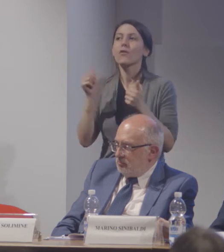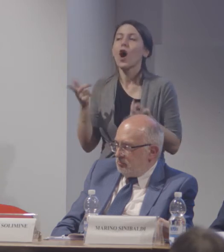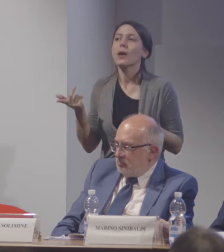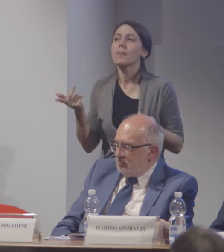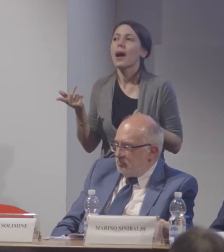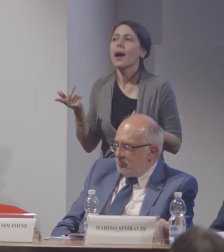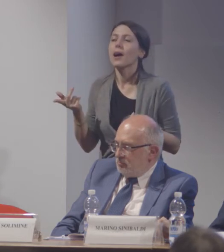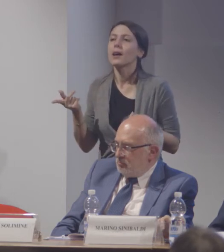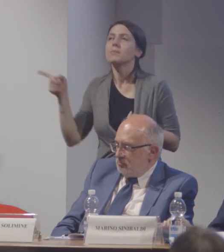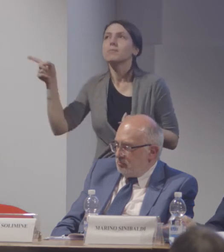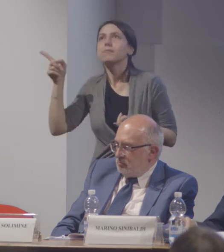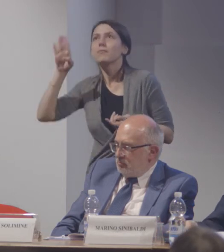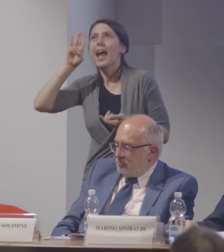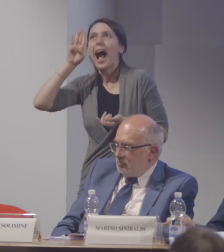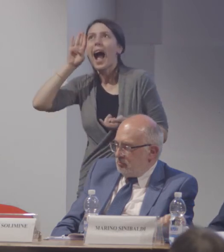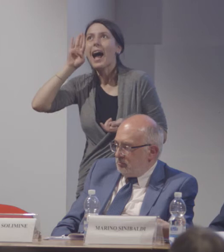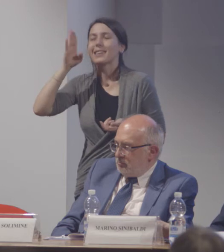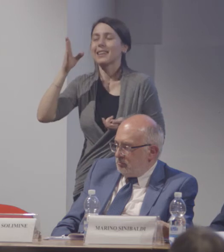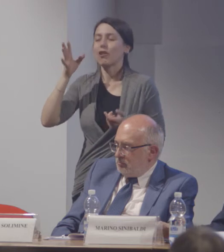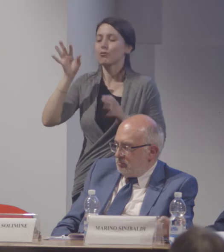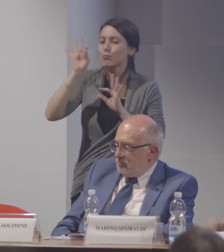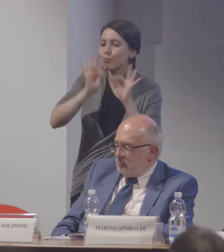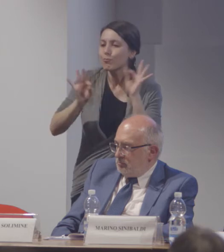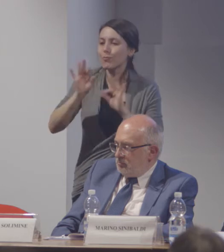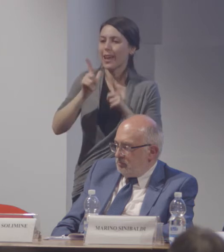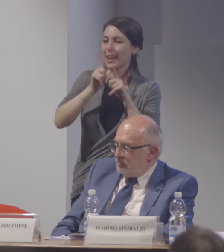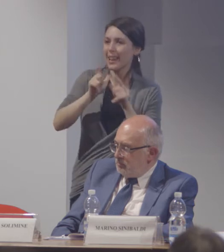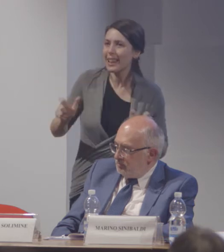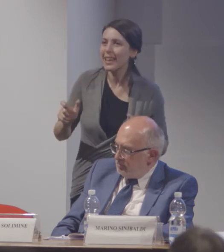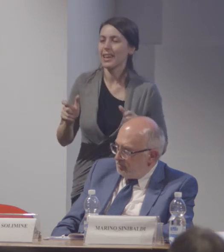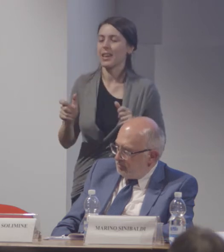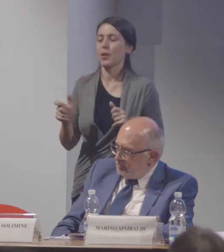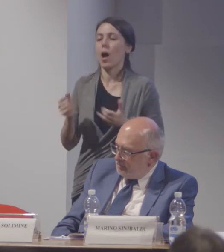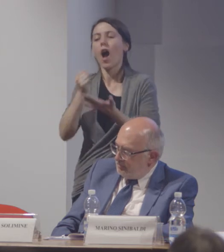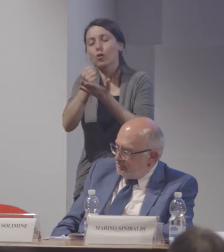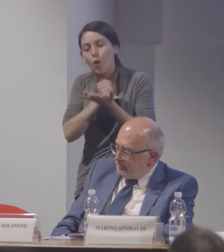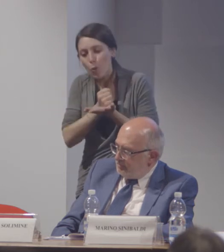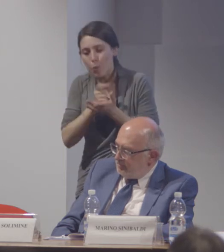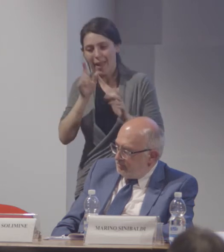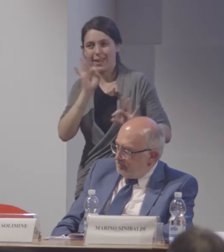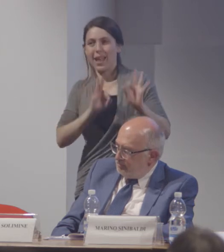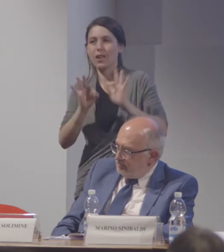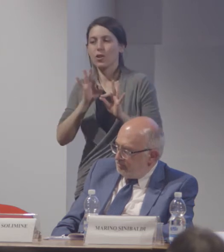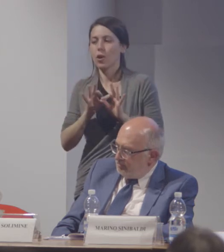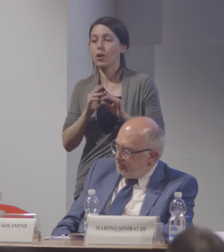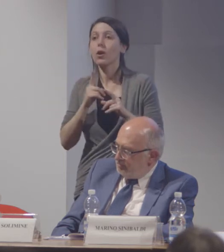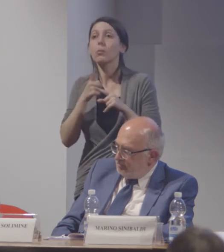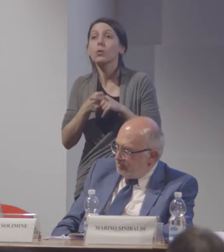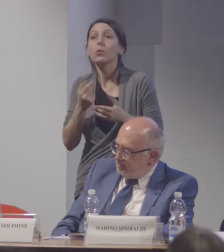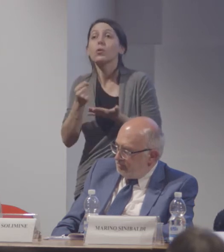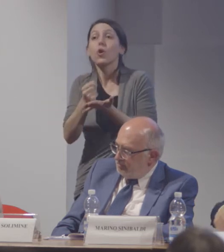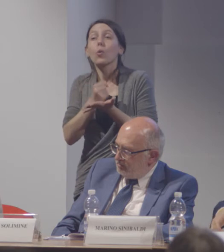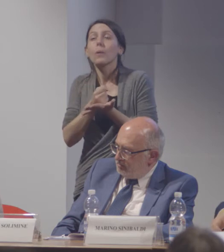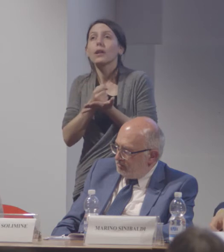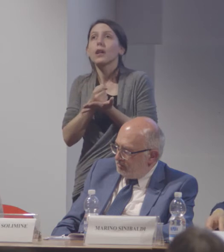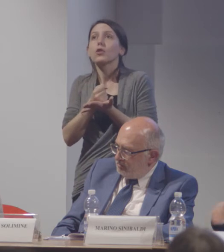sua attenzione per la lingua, la documentazione, ma anche una documentazione